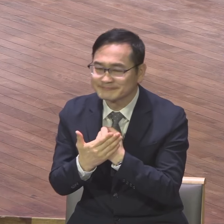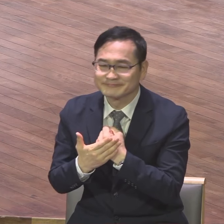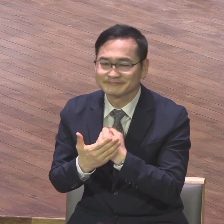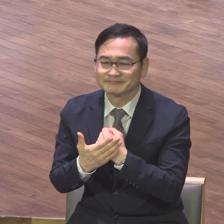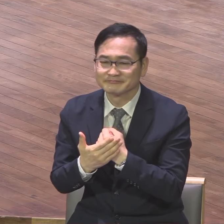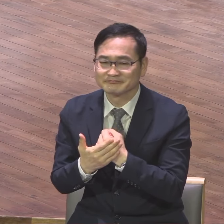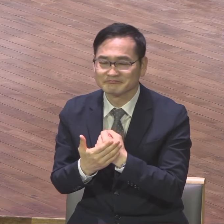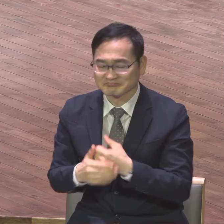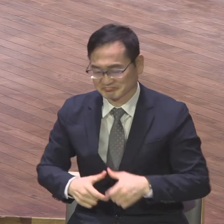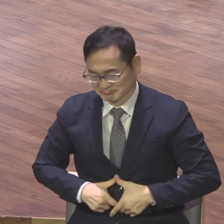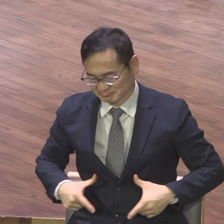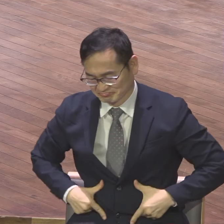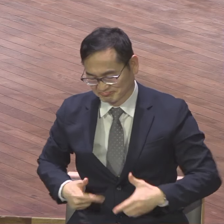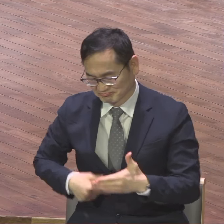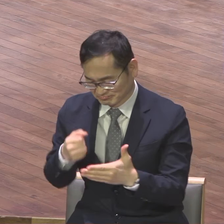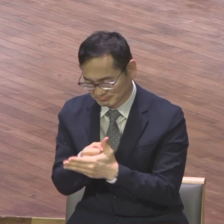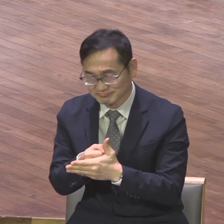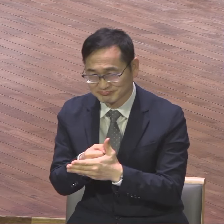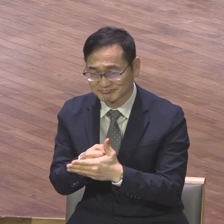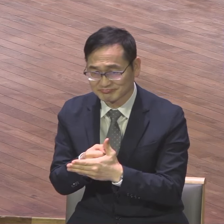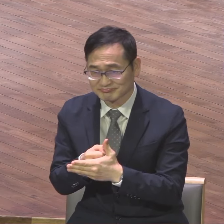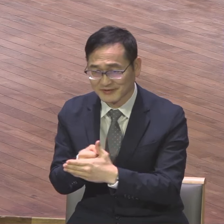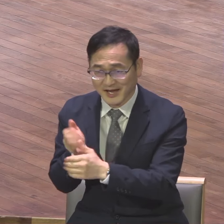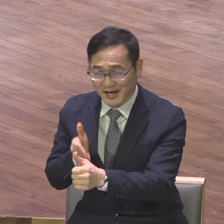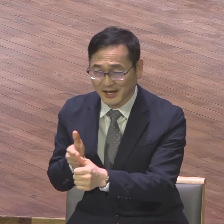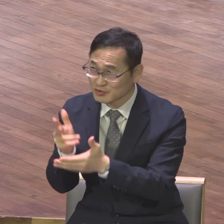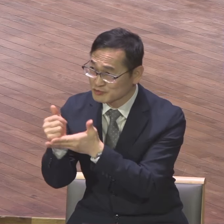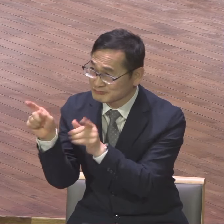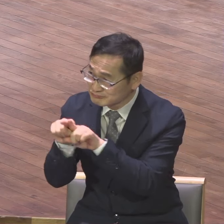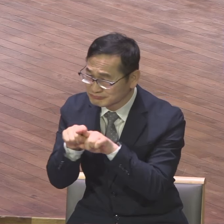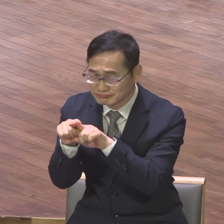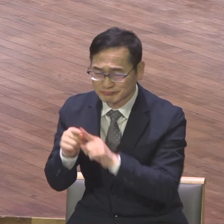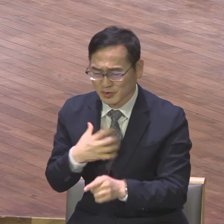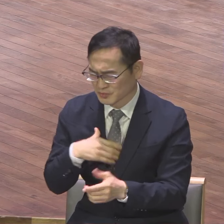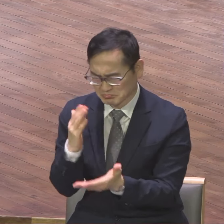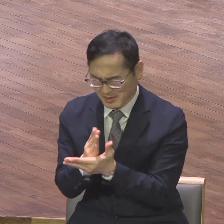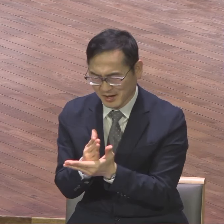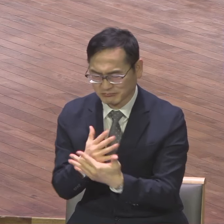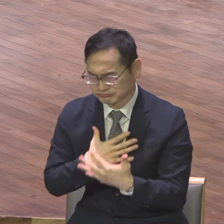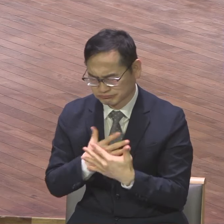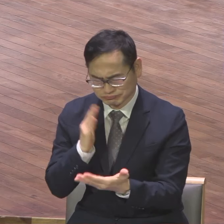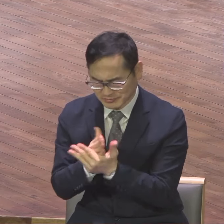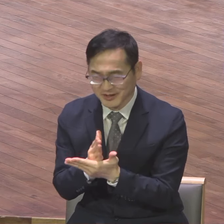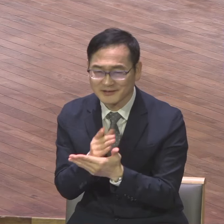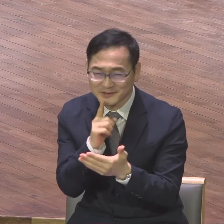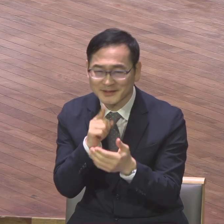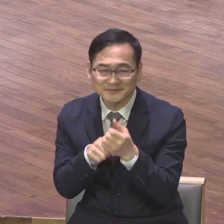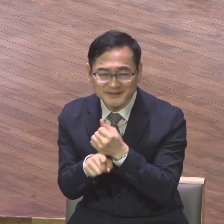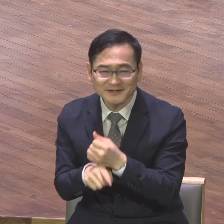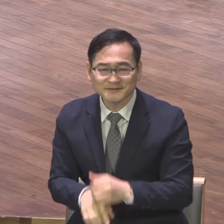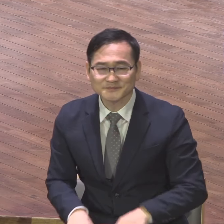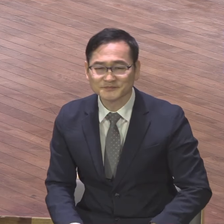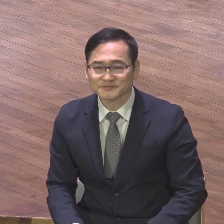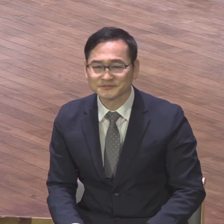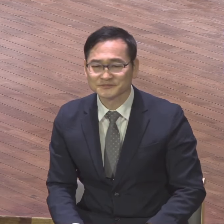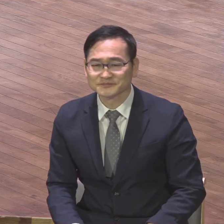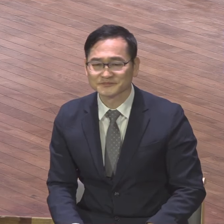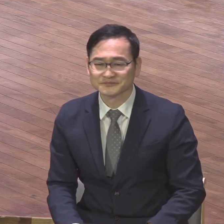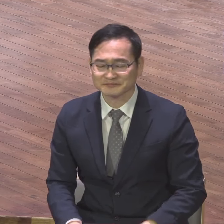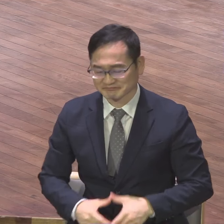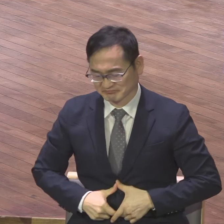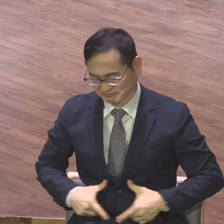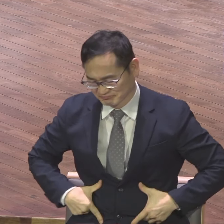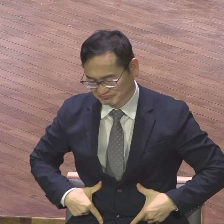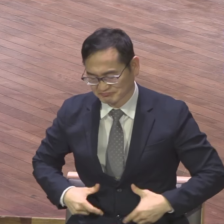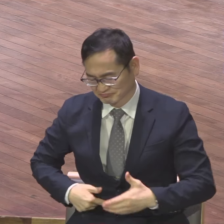담대하라, 주께서 함께 하신다. 참 불안한 세상이지요. 이렇게 담대하라 이